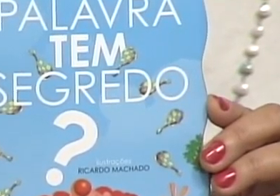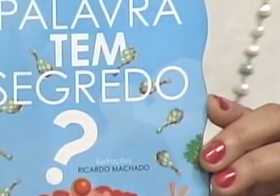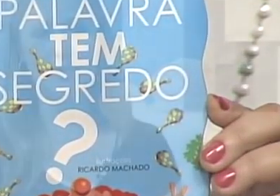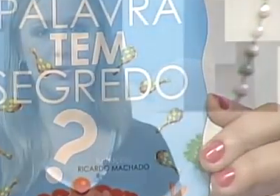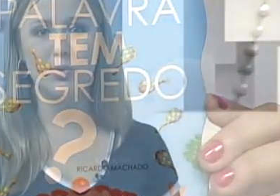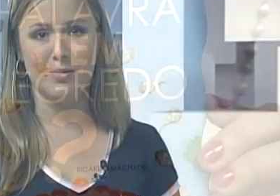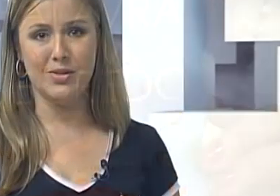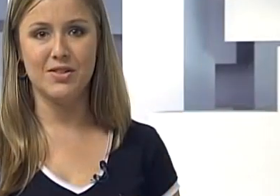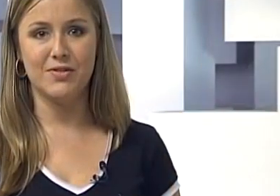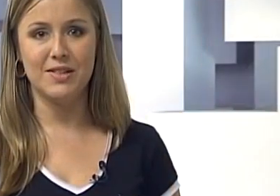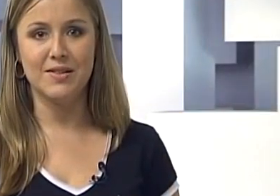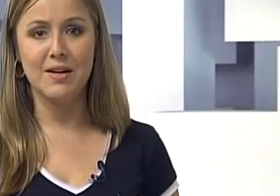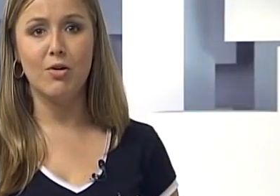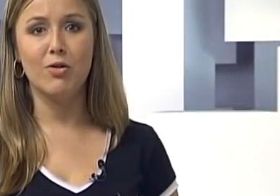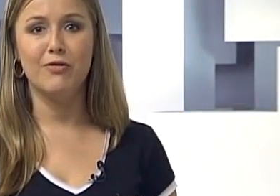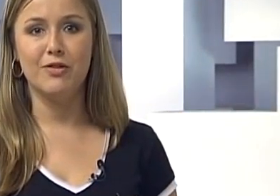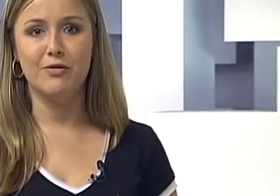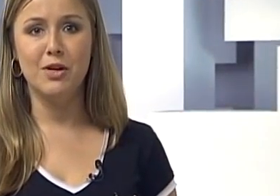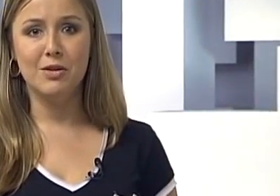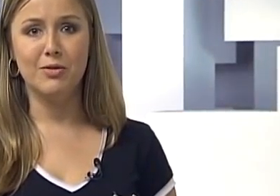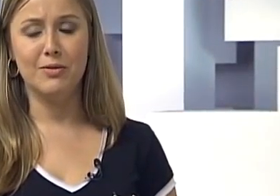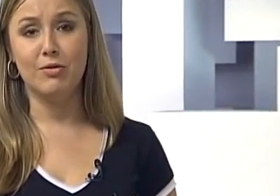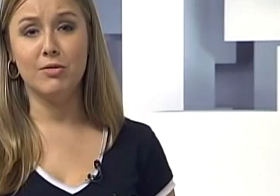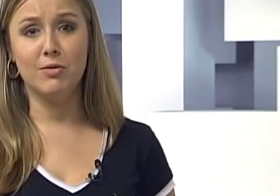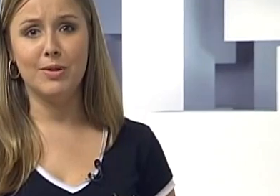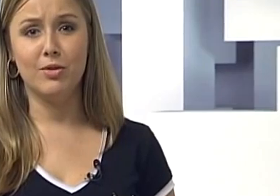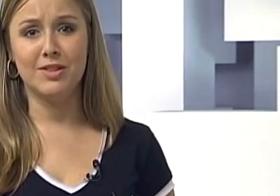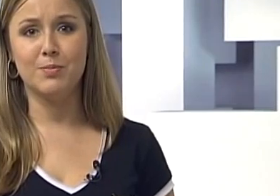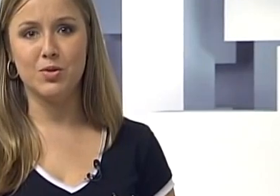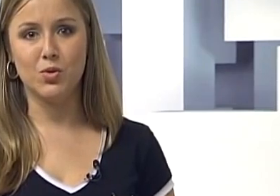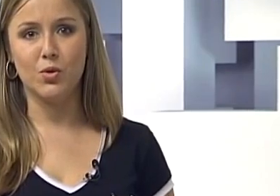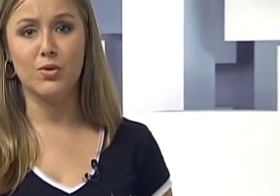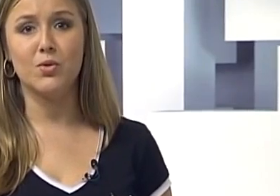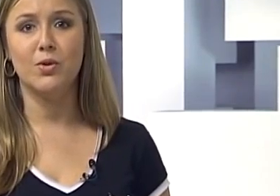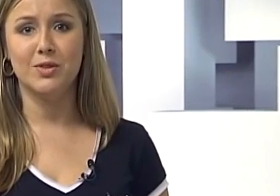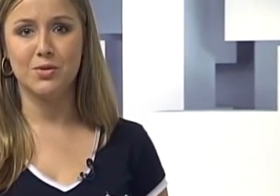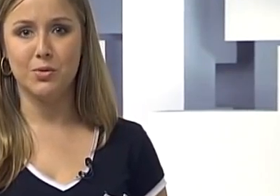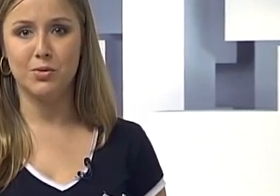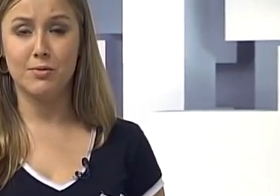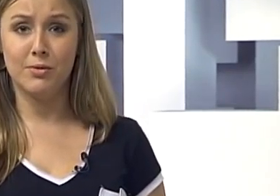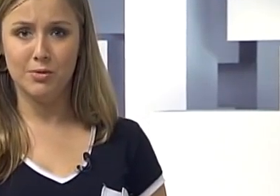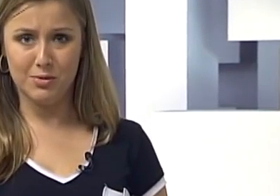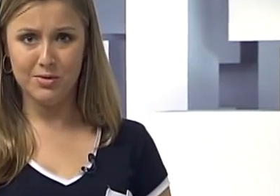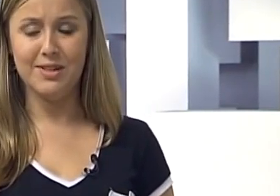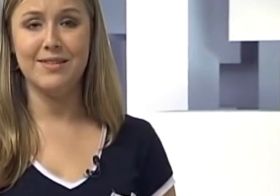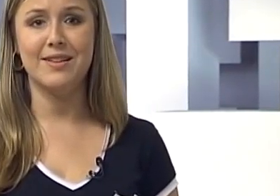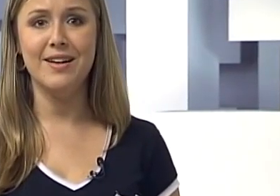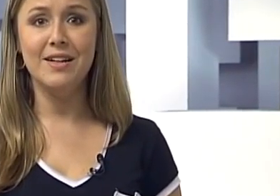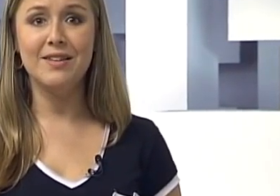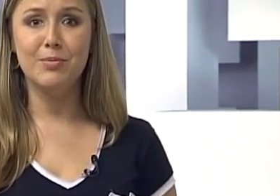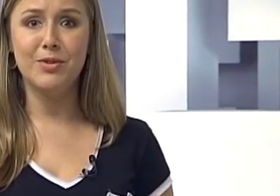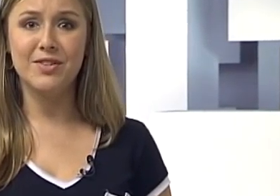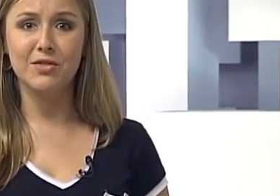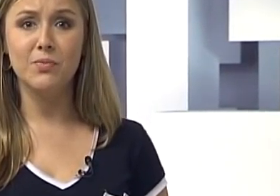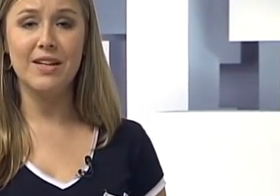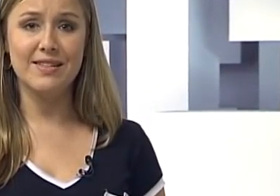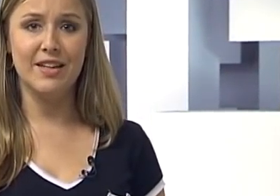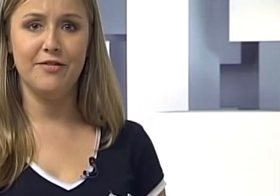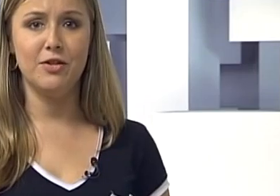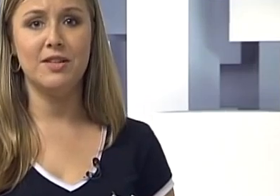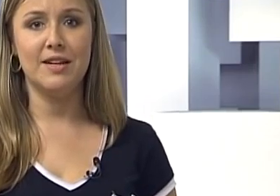maior abertura, muitas vezes, ao convívio com outras pessoas, com outras culturas, né? Então,